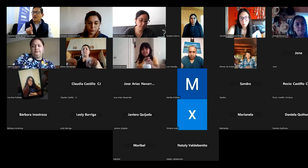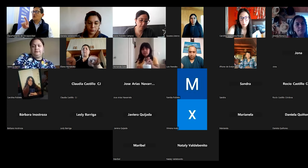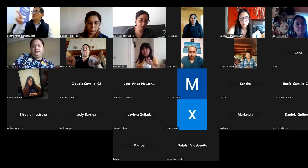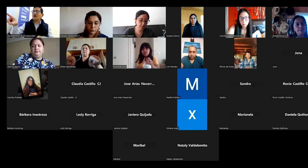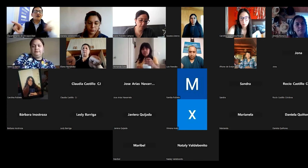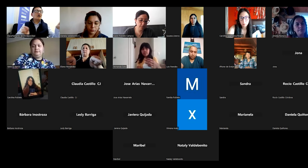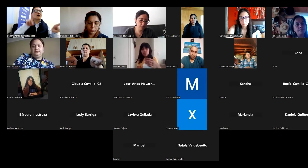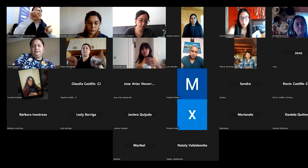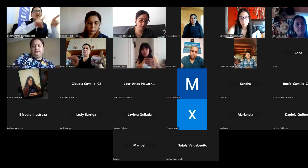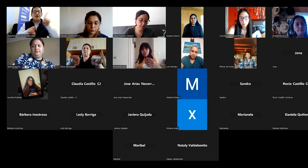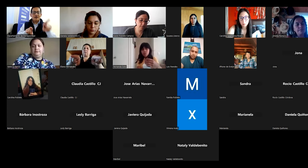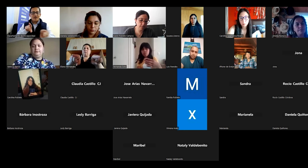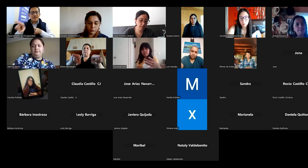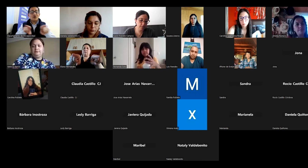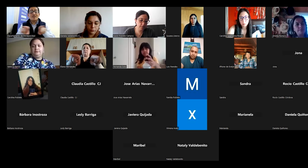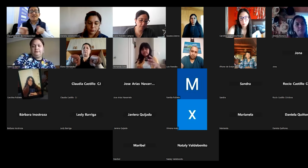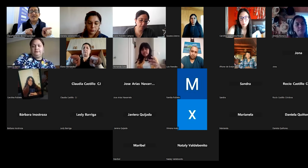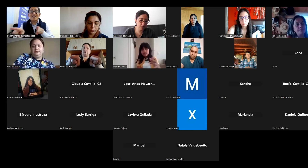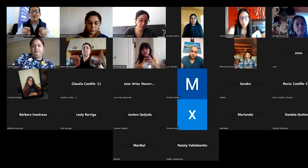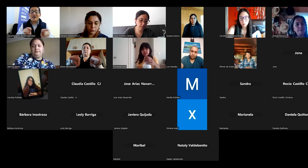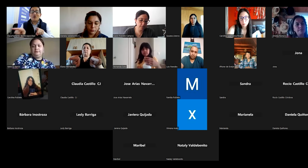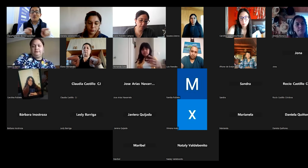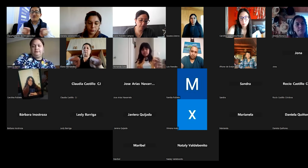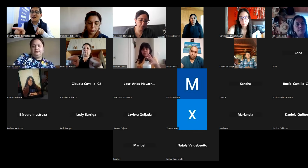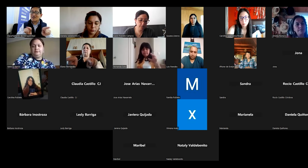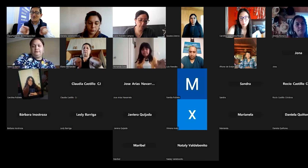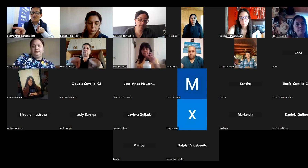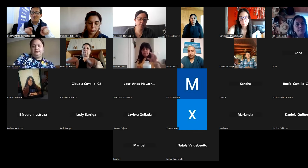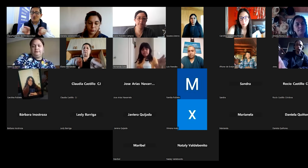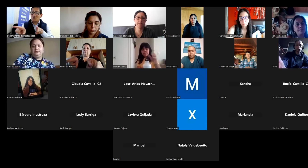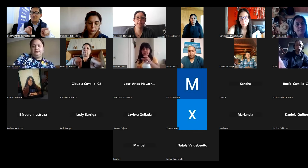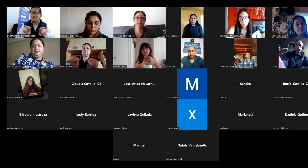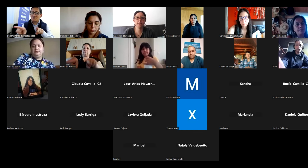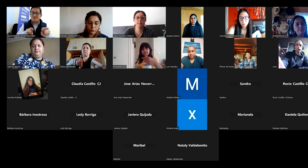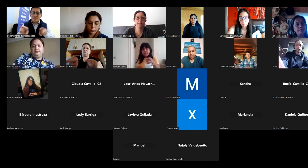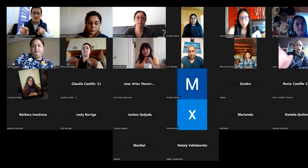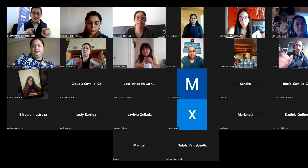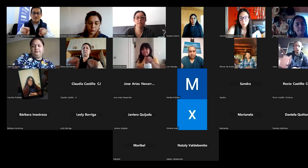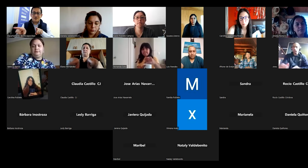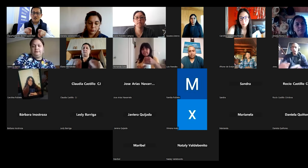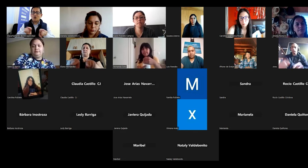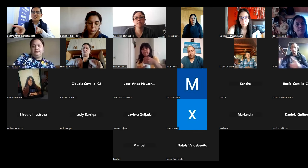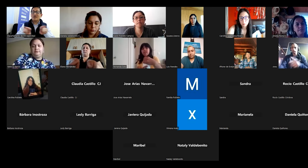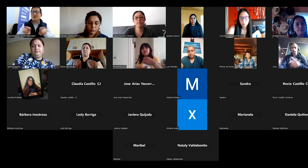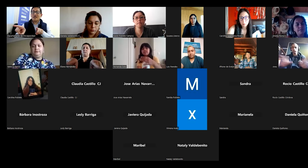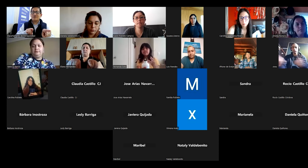apunto allá acá acá acá y eso es la seña para pronombres fíjense pronombres así tan sencillo apuntar para allá y para acá